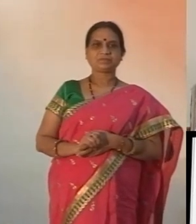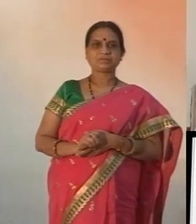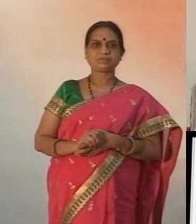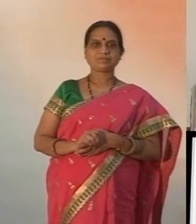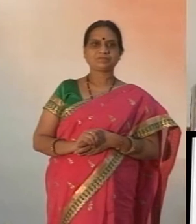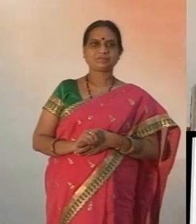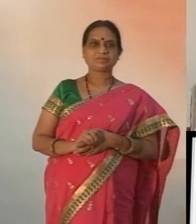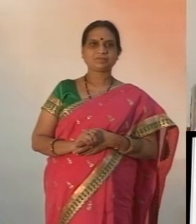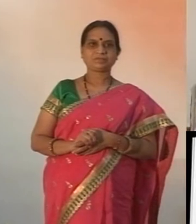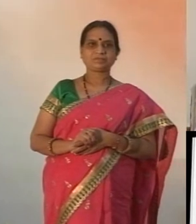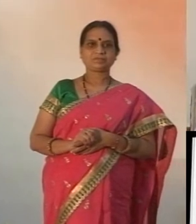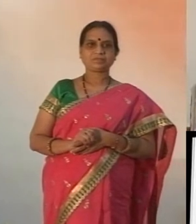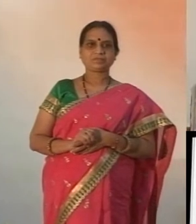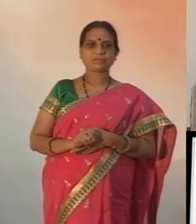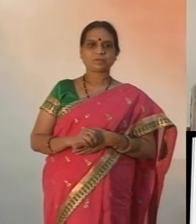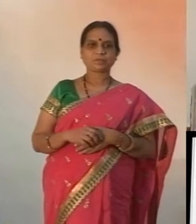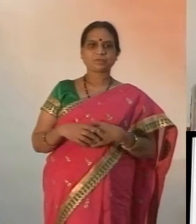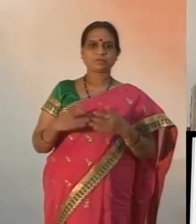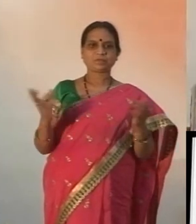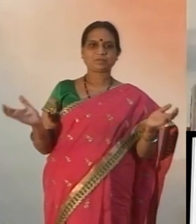अर्थात बहुत स्नेह से